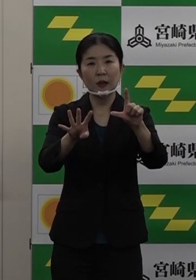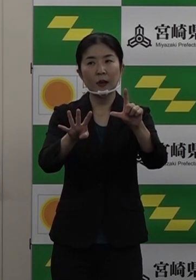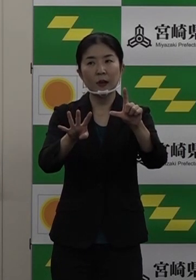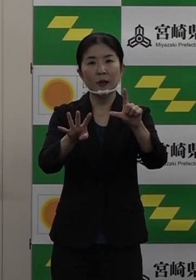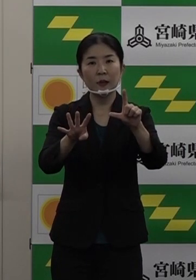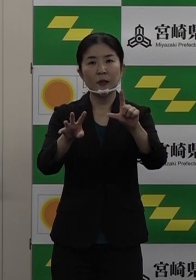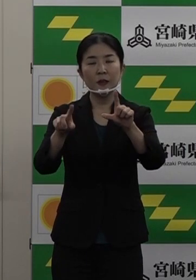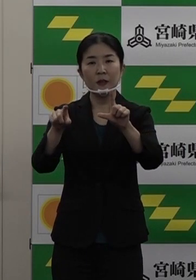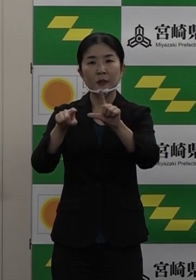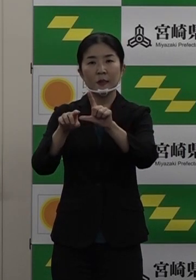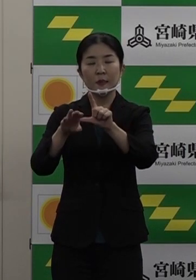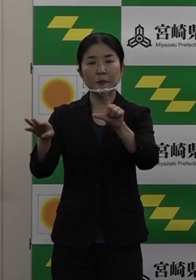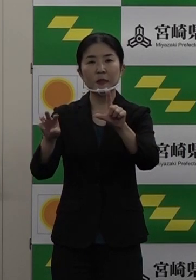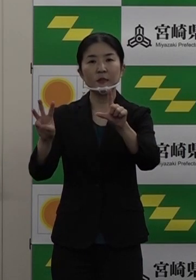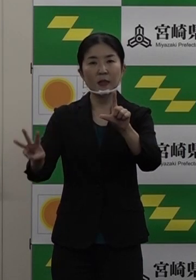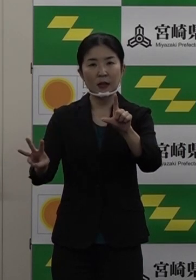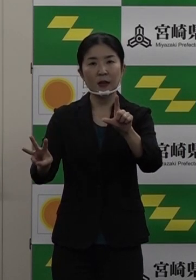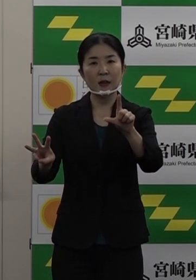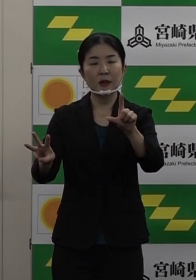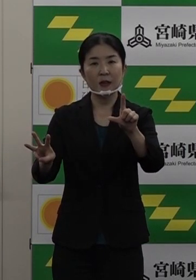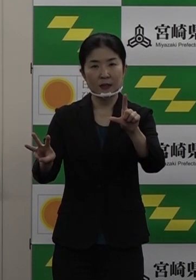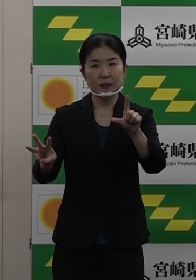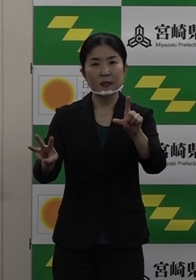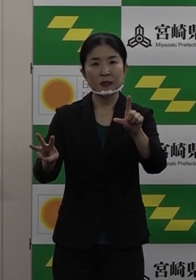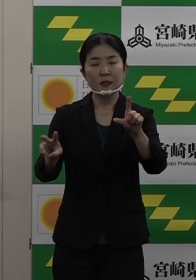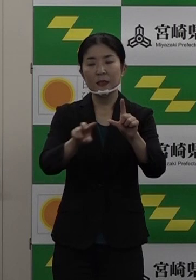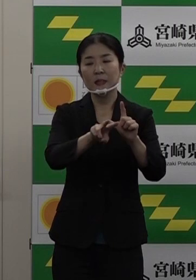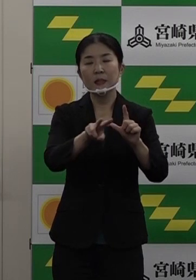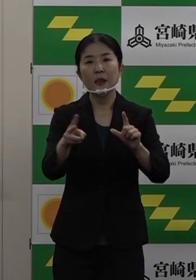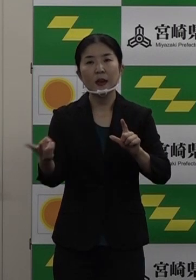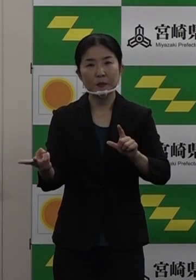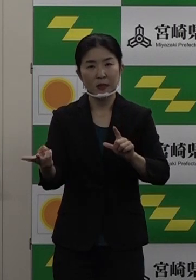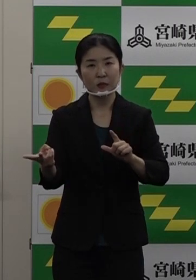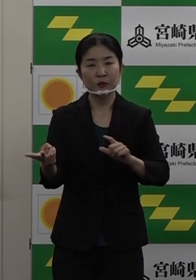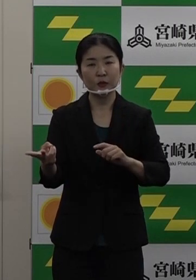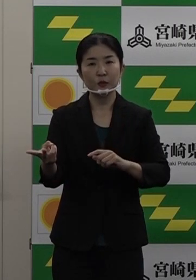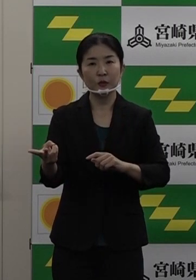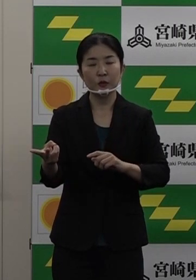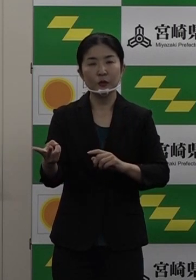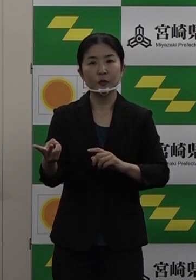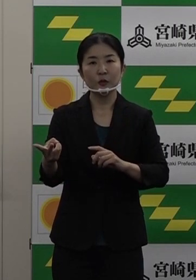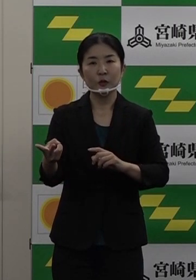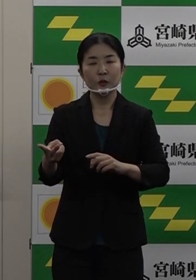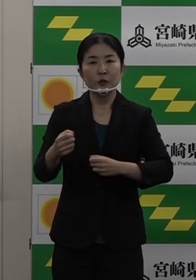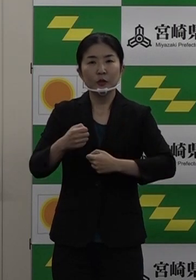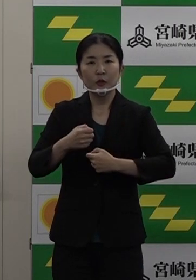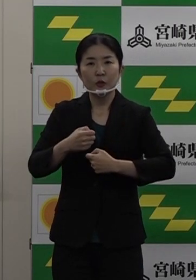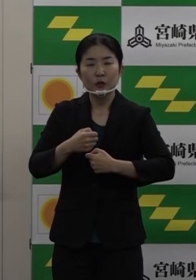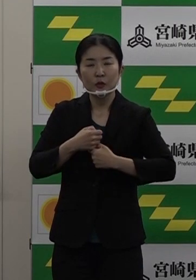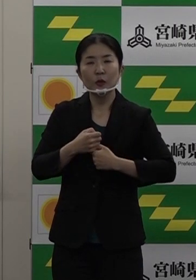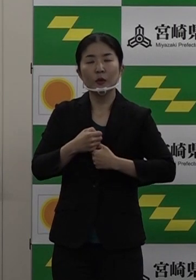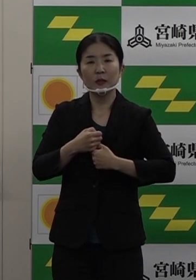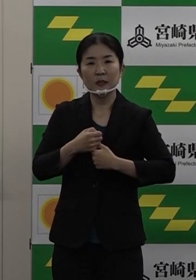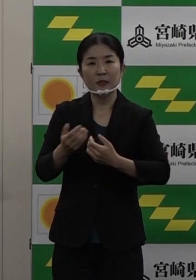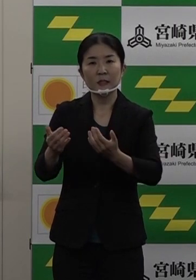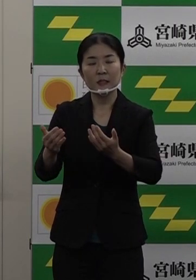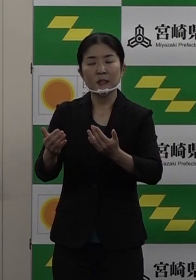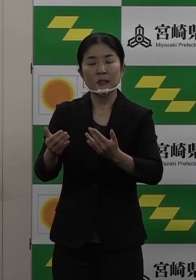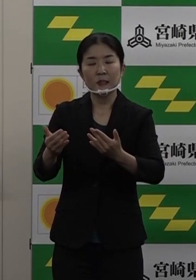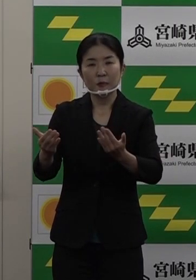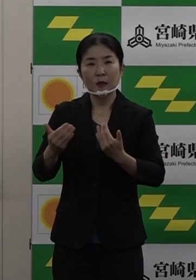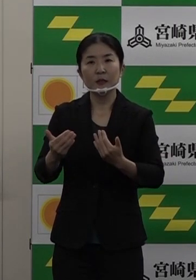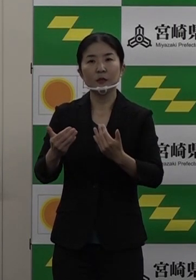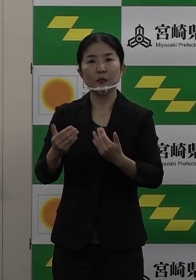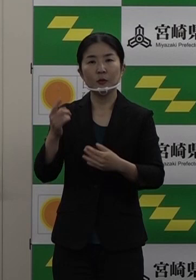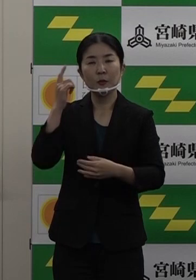からレベル3の感染拡大緊急警報に移行するわけでありますが、高い警戒レベルを維持していく必要があるもの